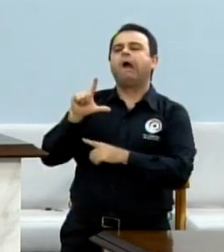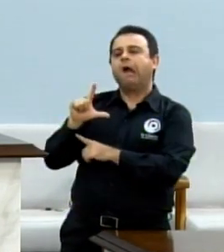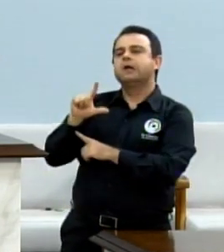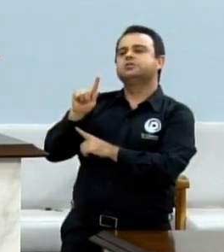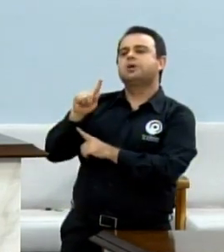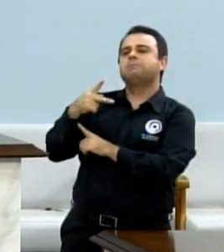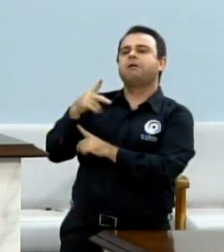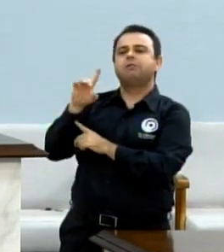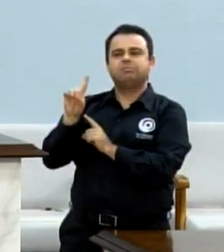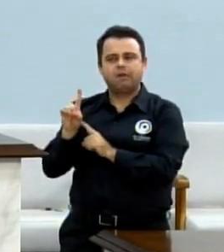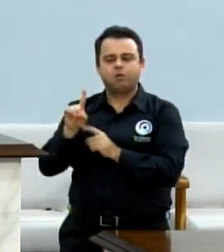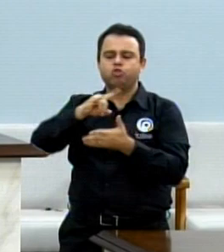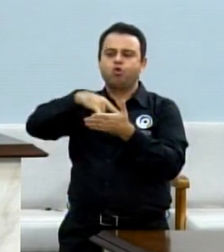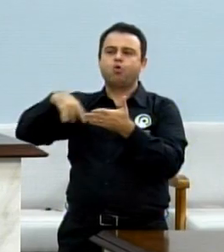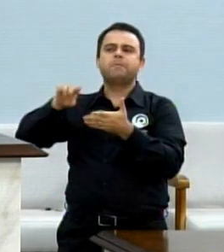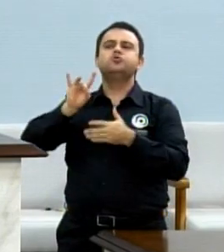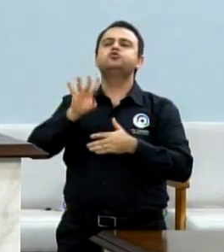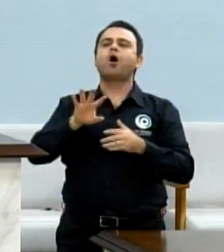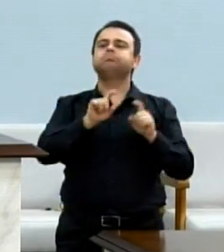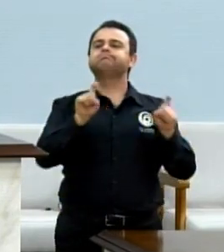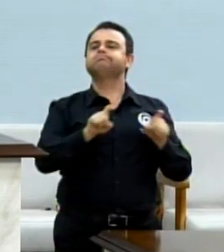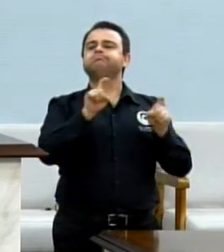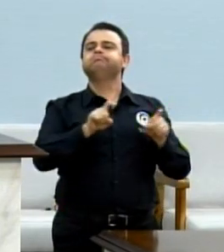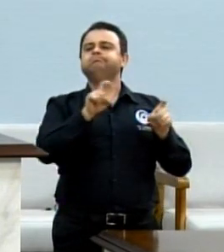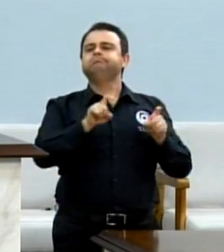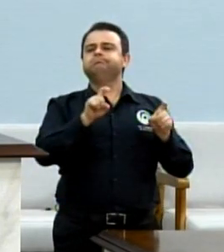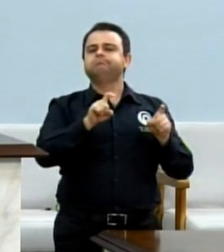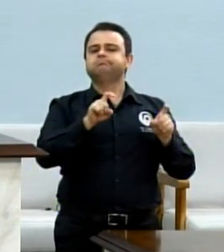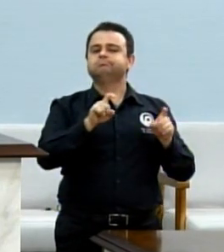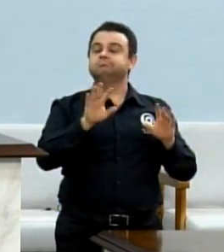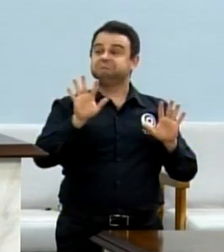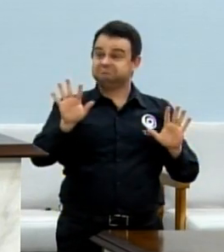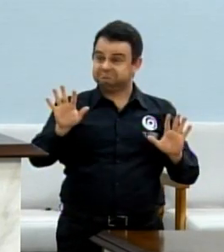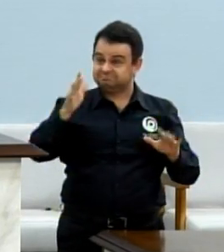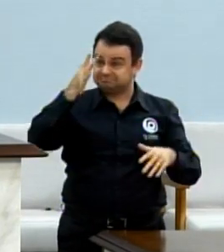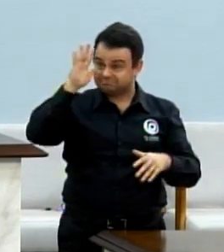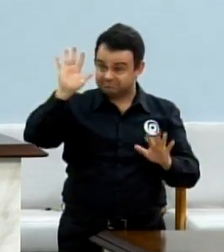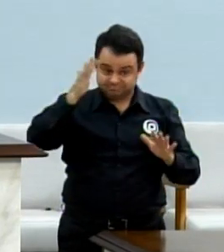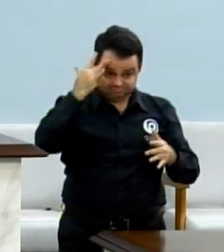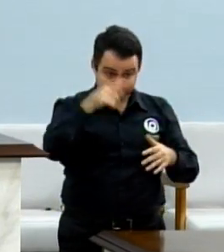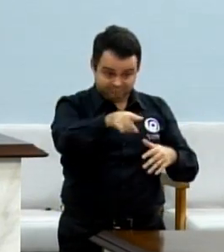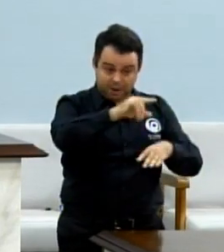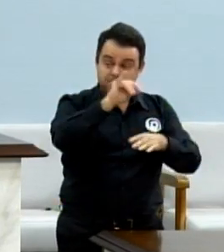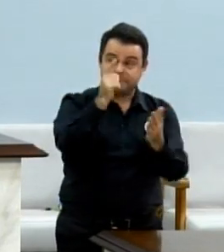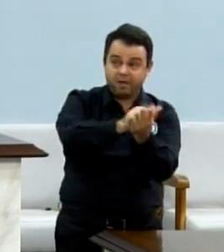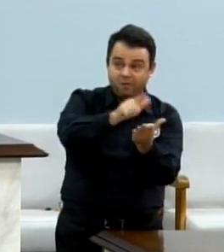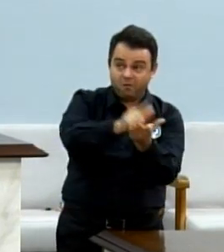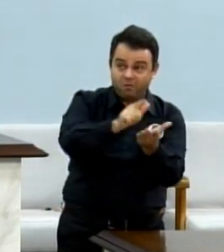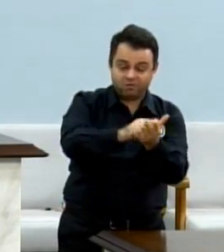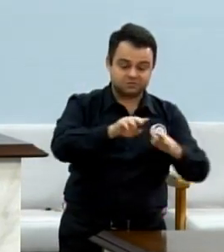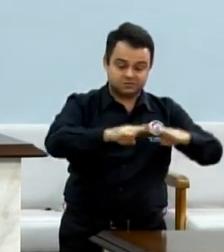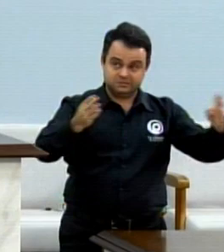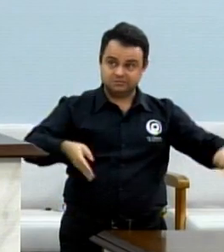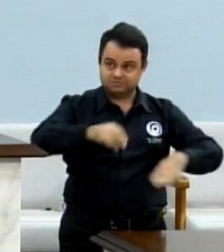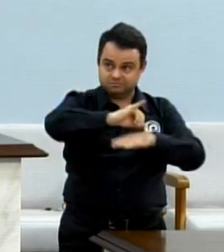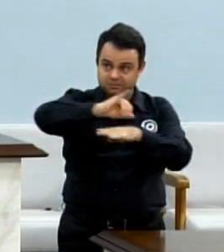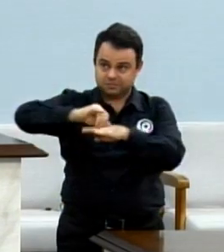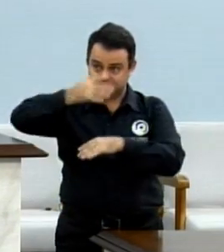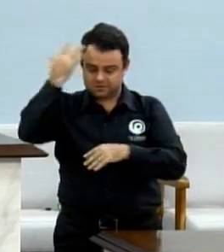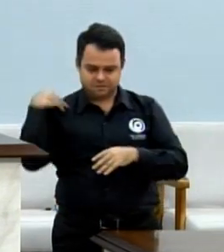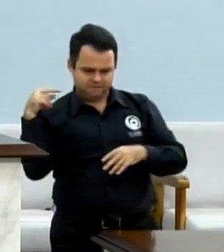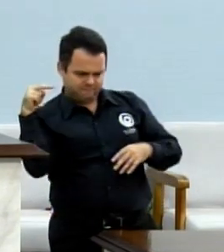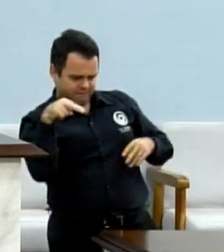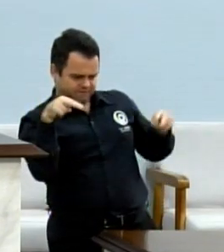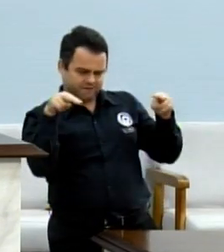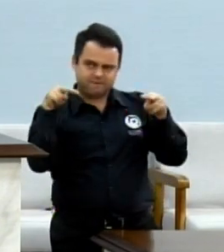em cima das mesas dos senhores, se contiver dados, talvez possa ser um incidente de segurança. Porque, às vezes, para uma pessoa não é interessante esses dados,